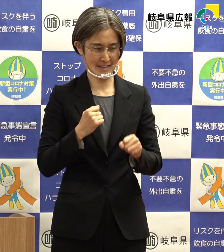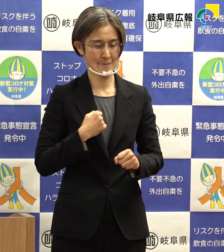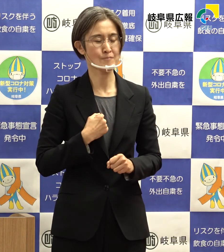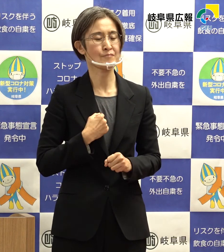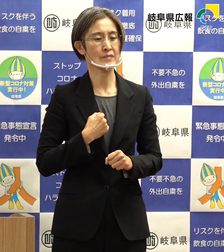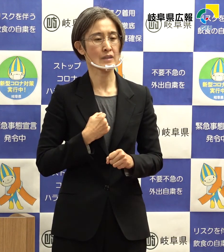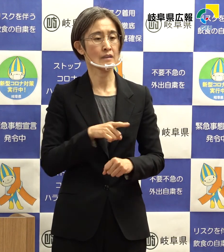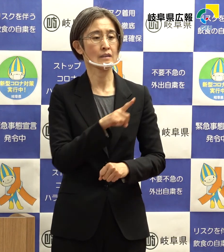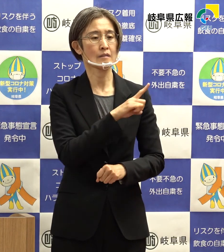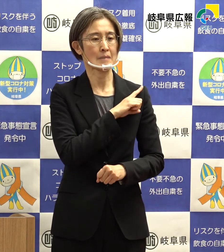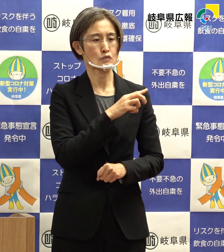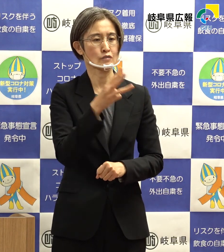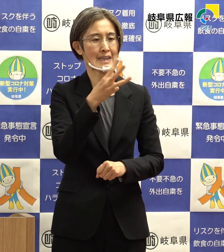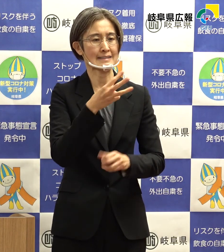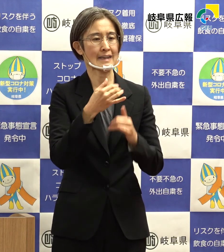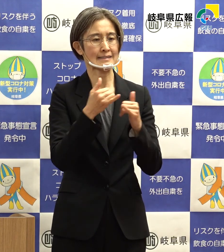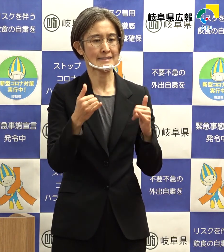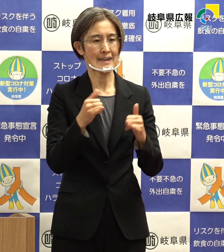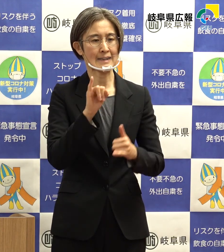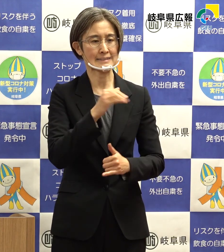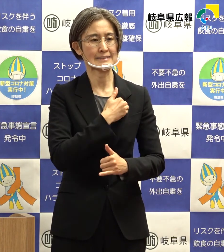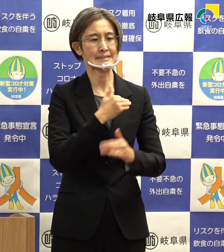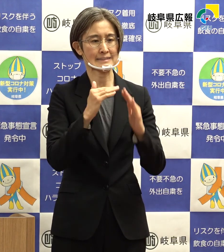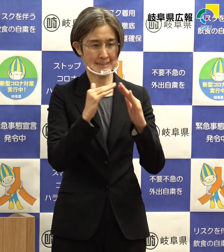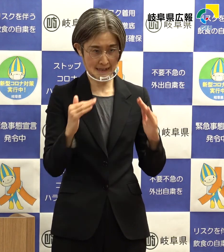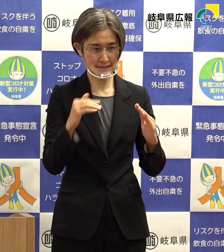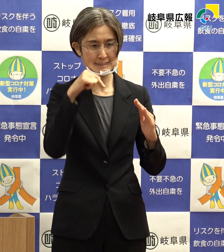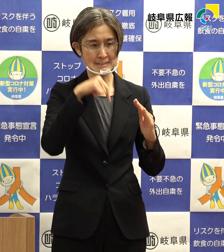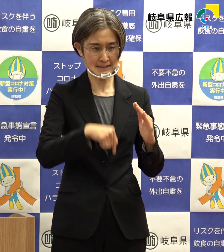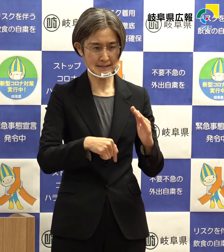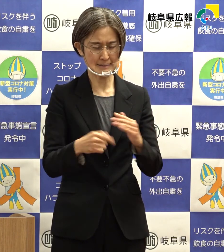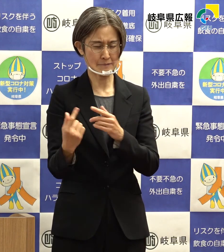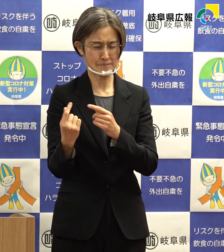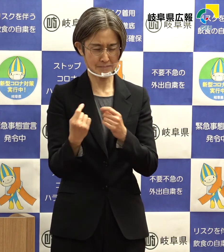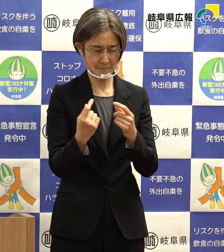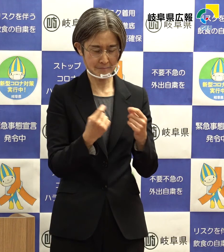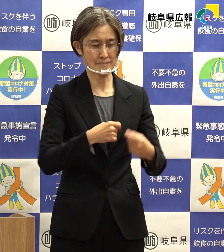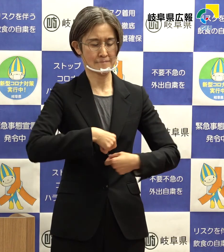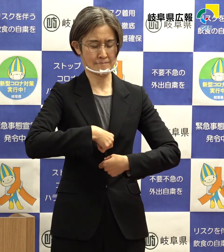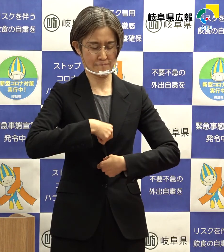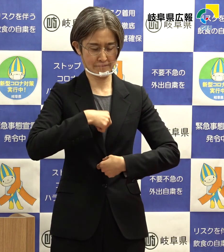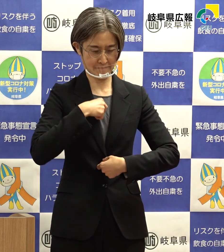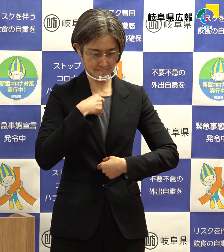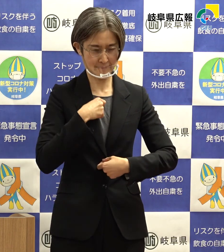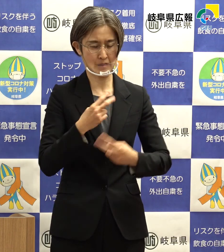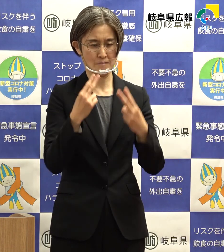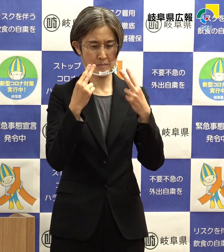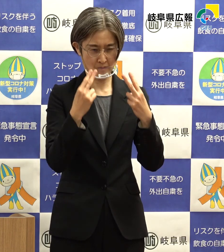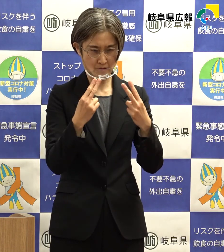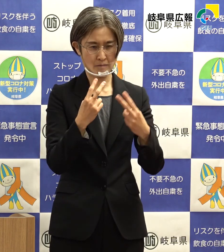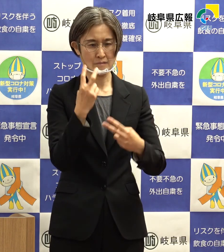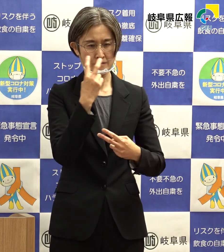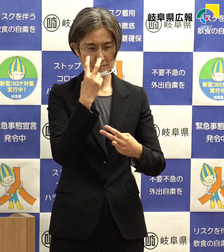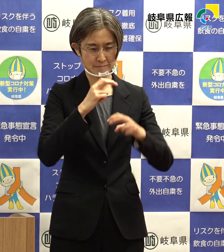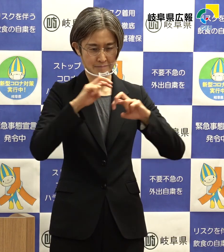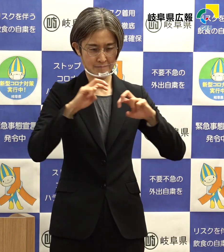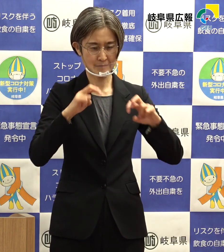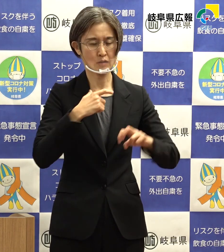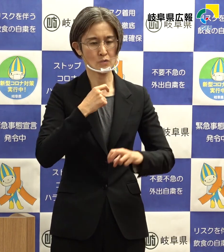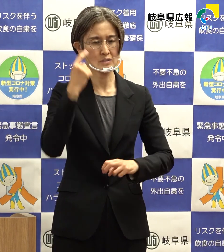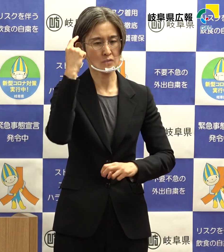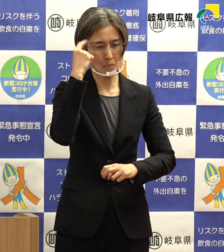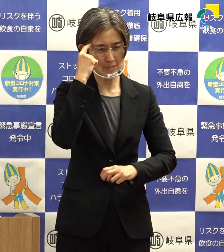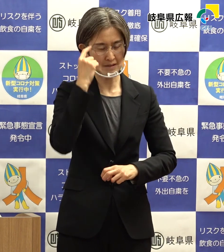三者委員会で公正中立に徹底的にその辺のところは解明していただこうと思っております。